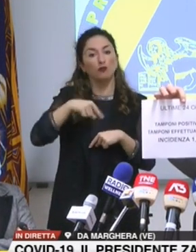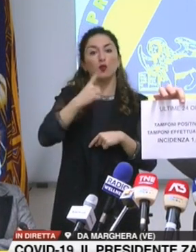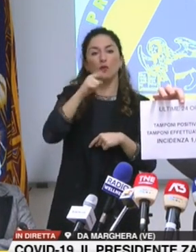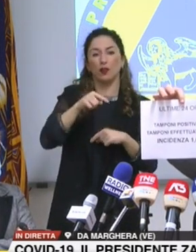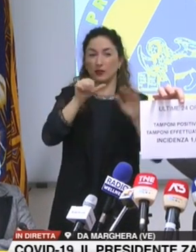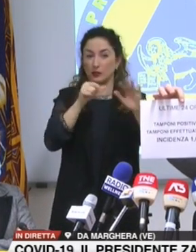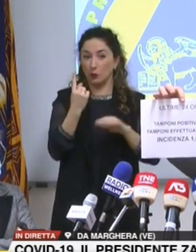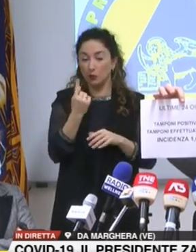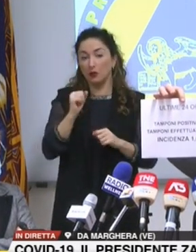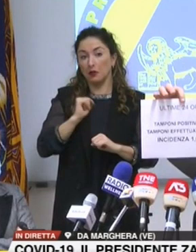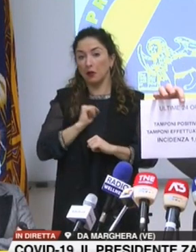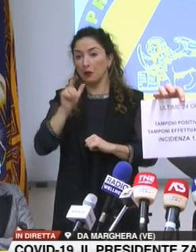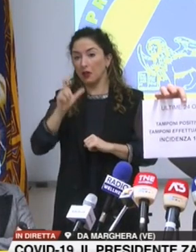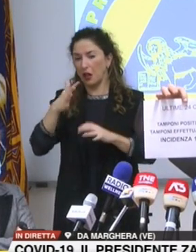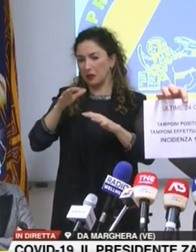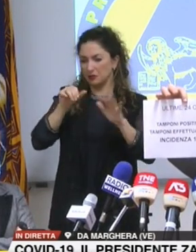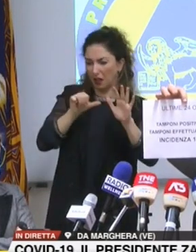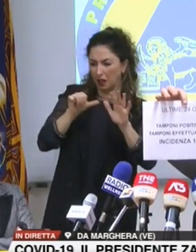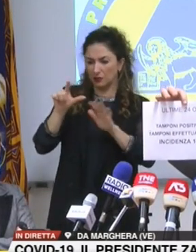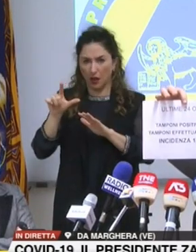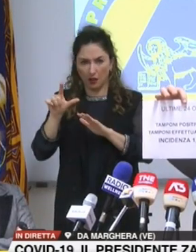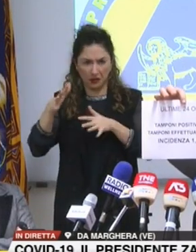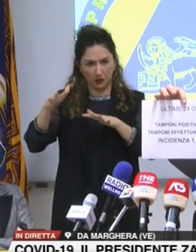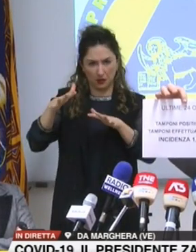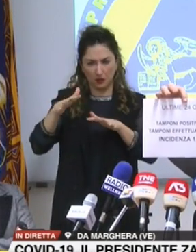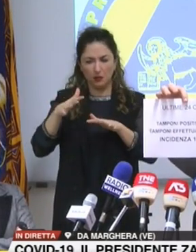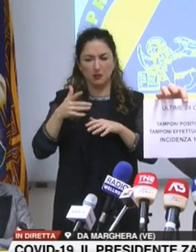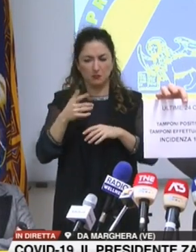all'1,61, penso che l'Italia sia forse 6, 7, una roba del genere.